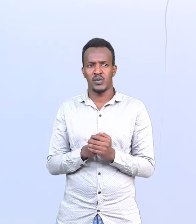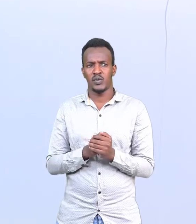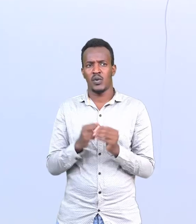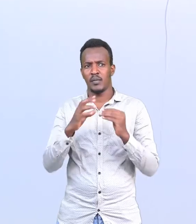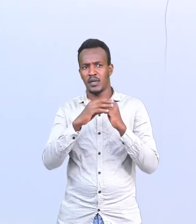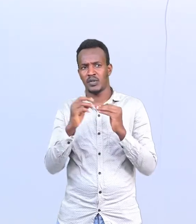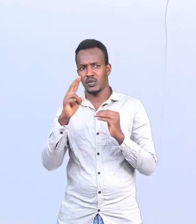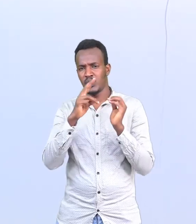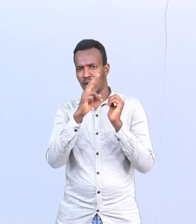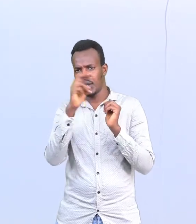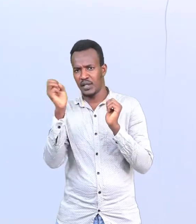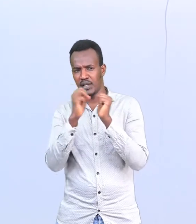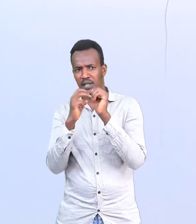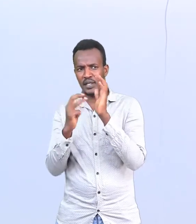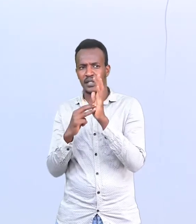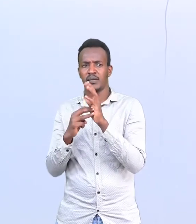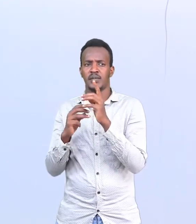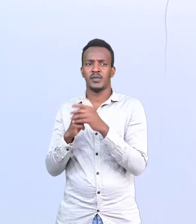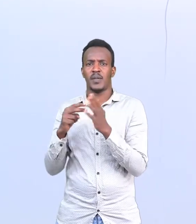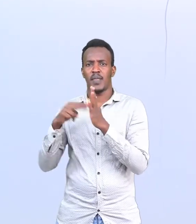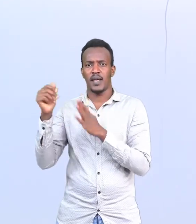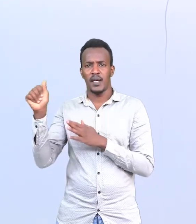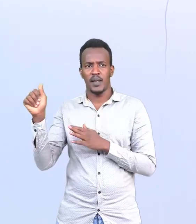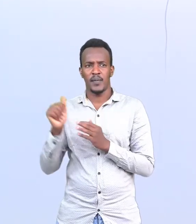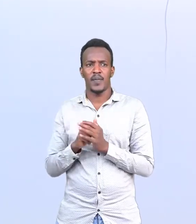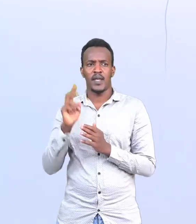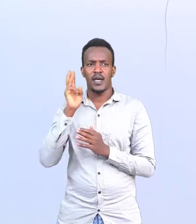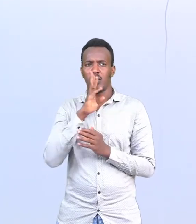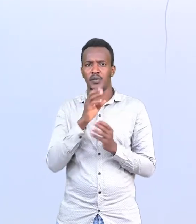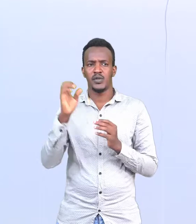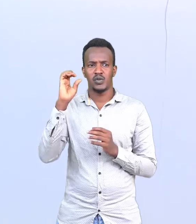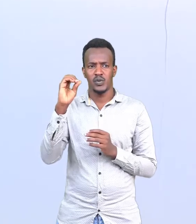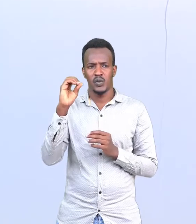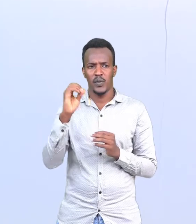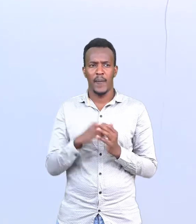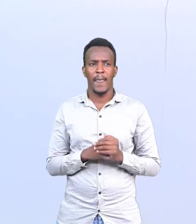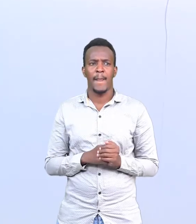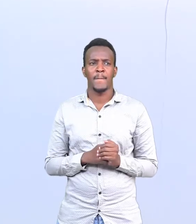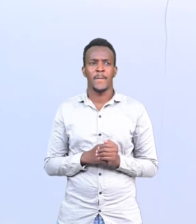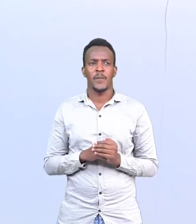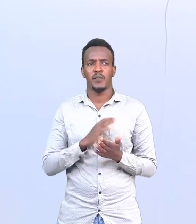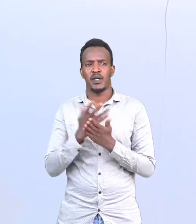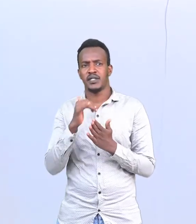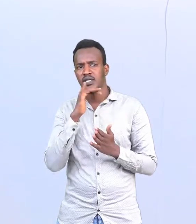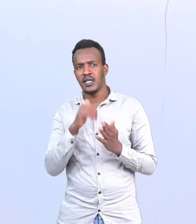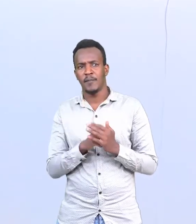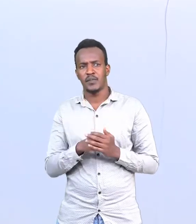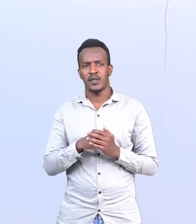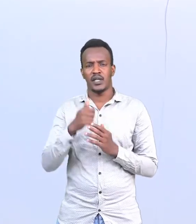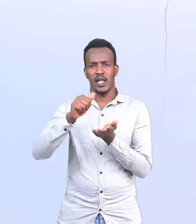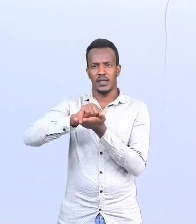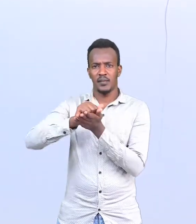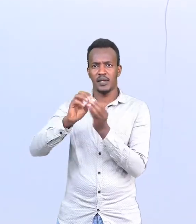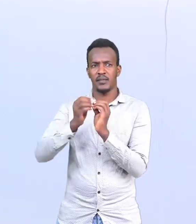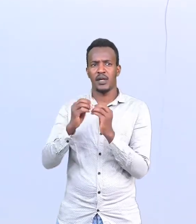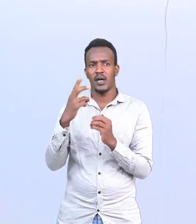minus 218 la mid tahay a way kadib eeda qiimaheedii muxuu soo baxay waa 0 way qaybtaas waa mass numberka atomic numberka halkan kala soo